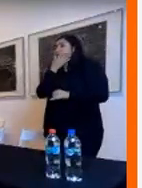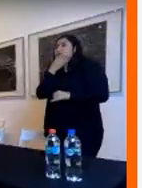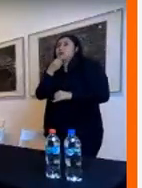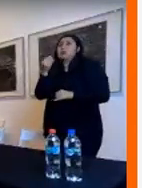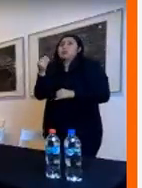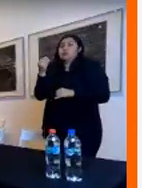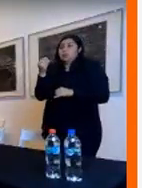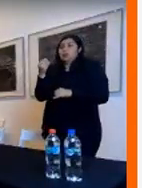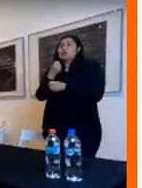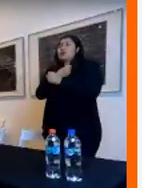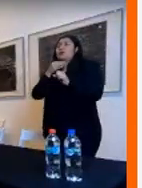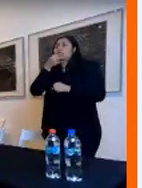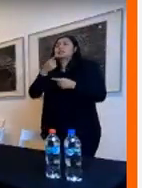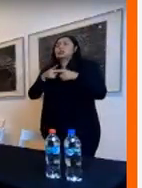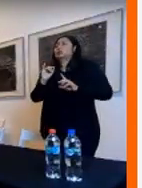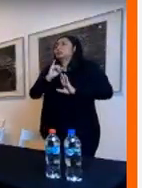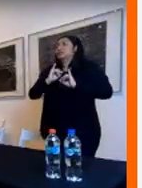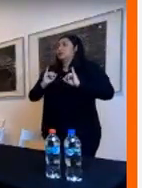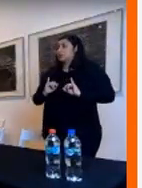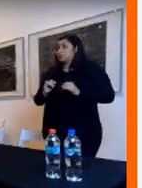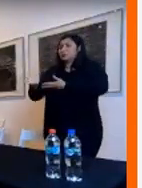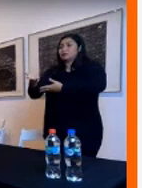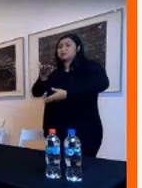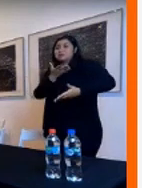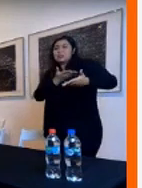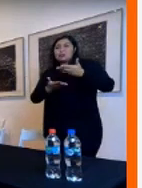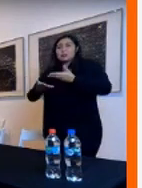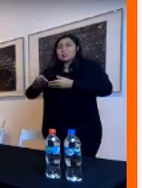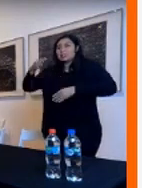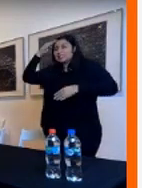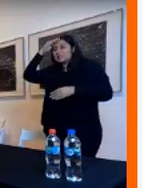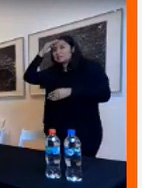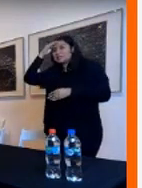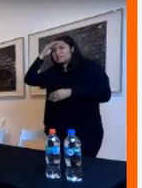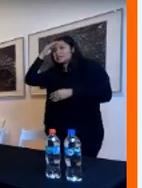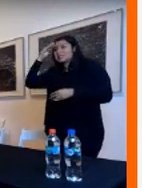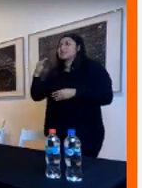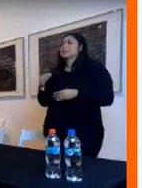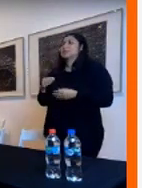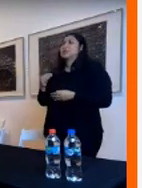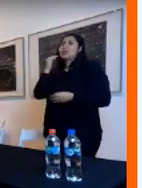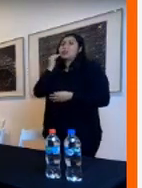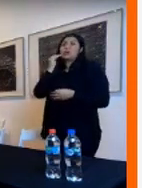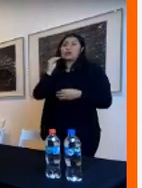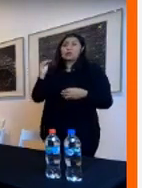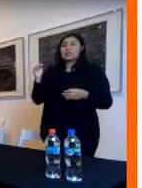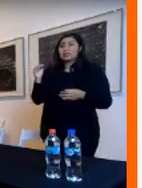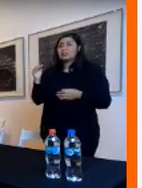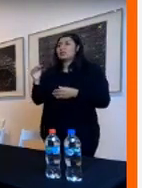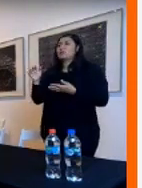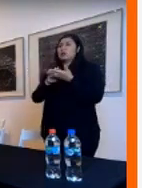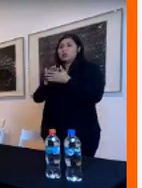otra forma. Porque compartían desde su experiencia, porque no sé, los niños estaban desde antes siendo guías, ya